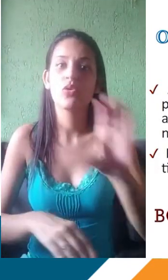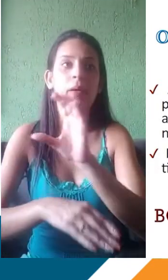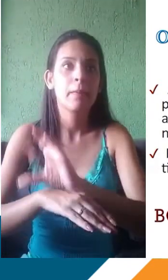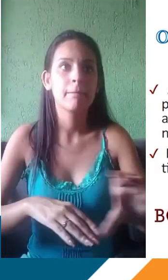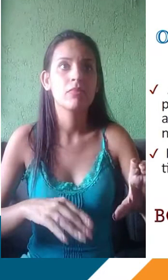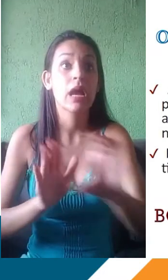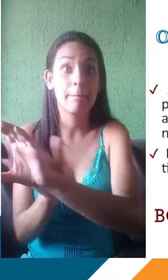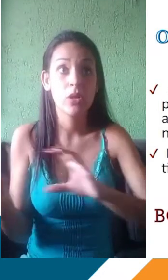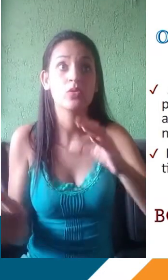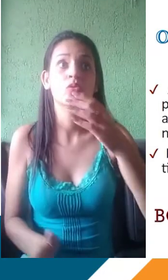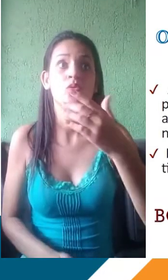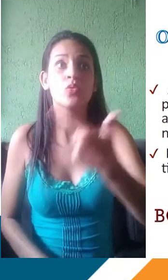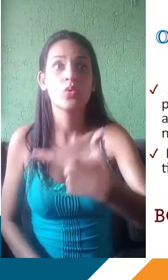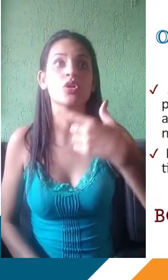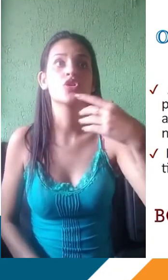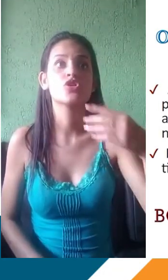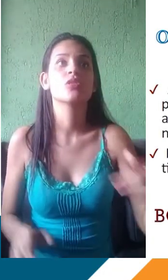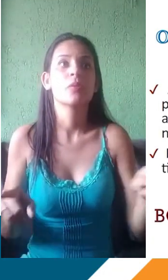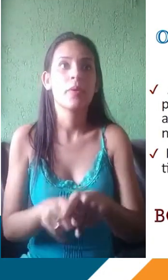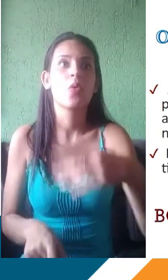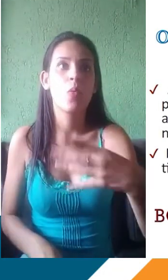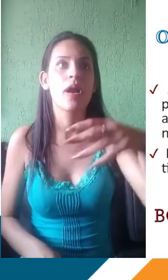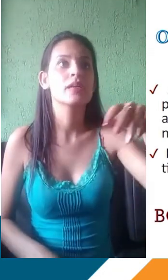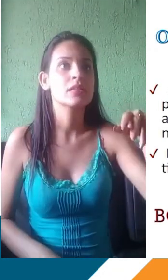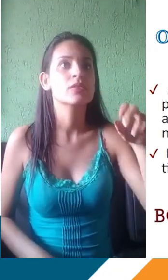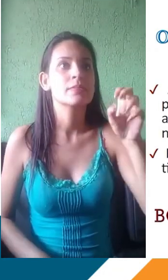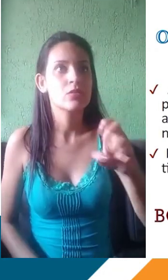4, 5, 6 e 9 da apostila do módulo 1